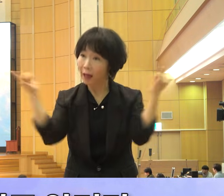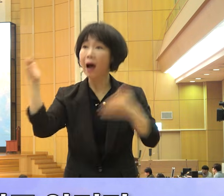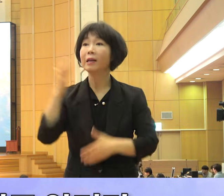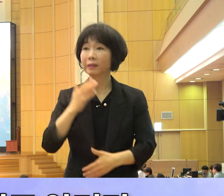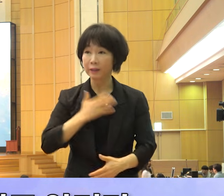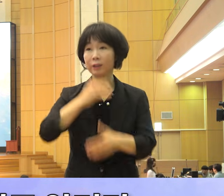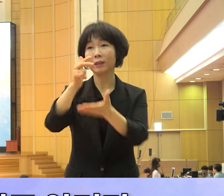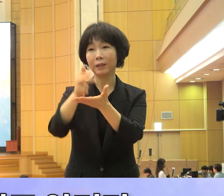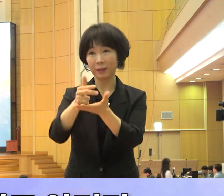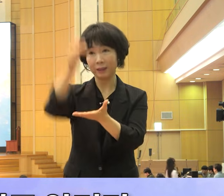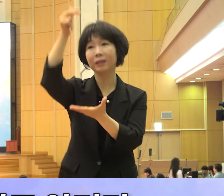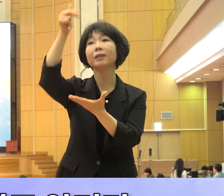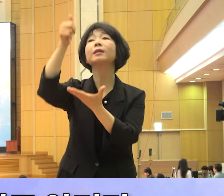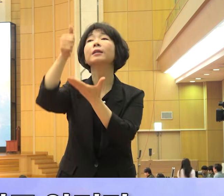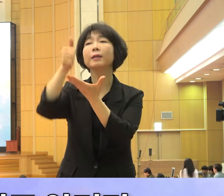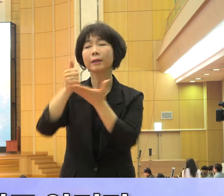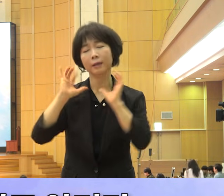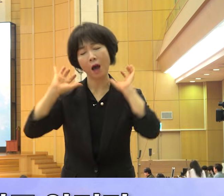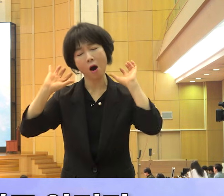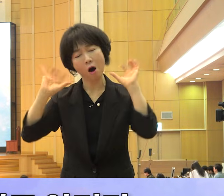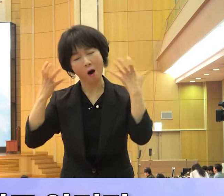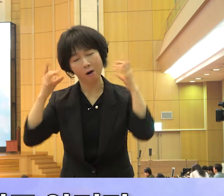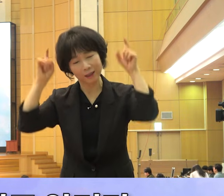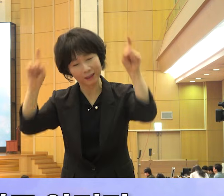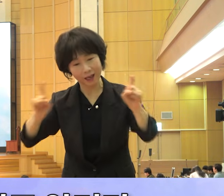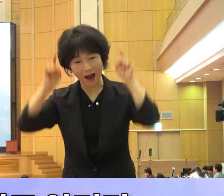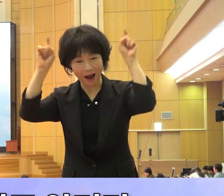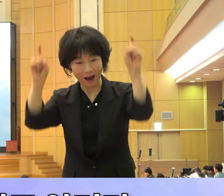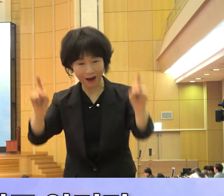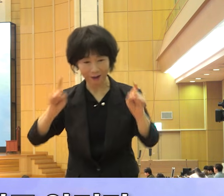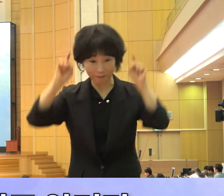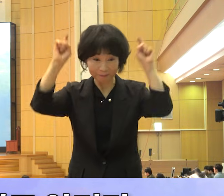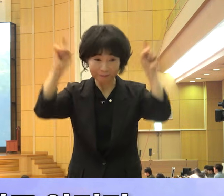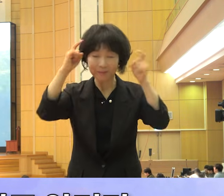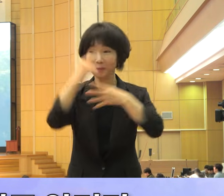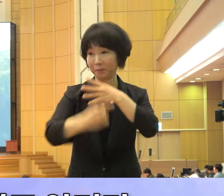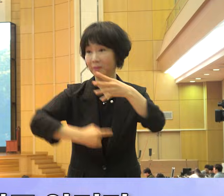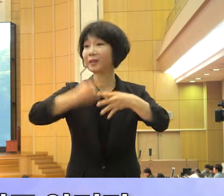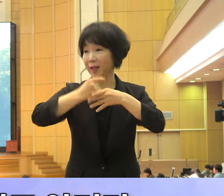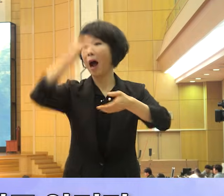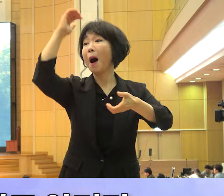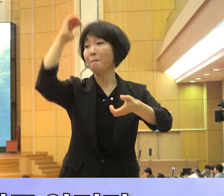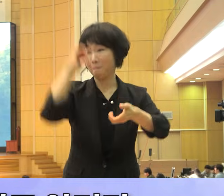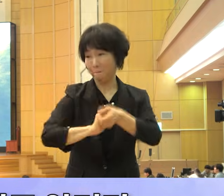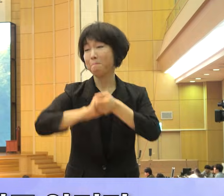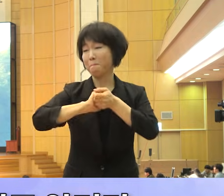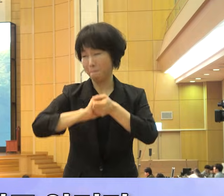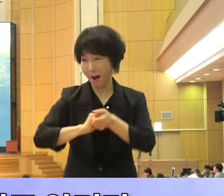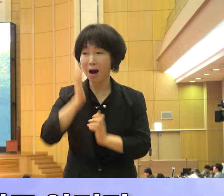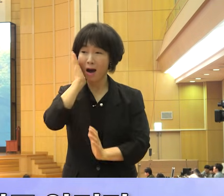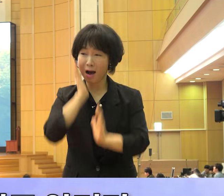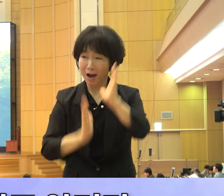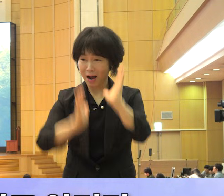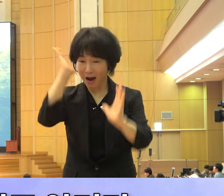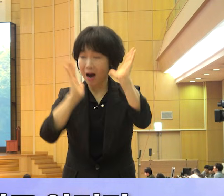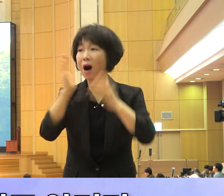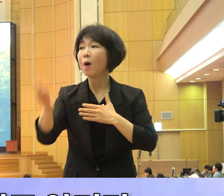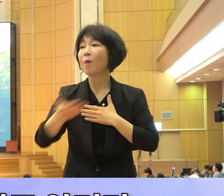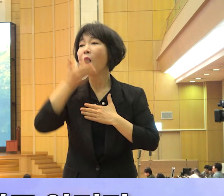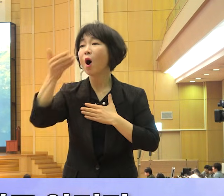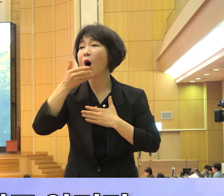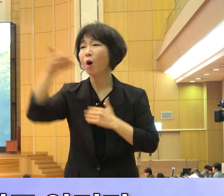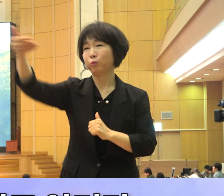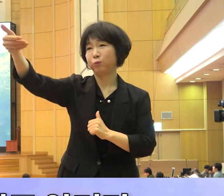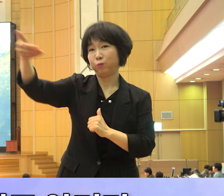목자, 나는 그의 어린 양. 저를 따라